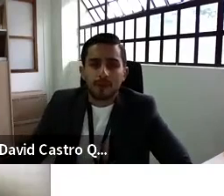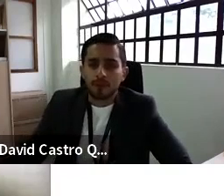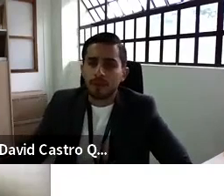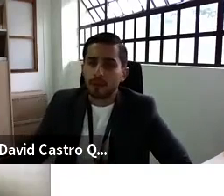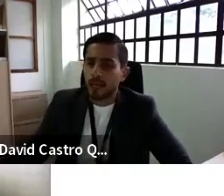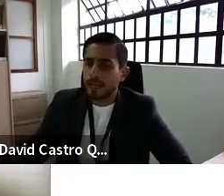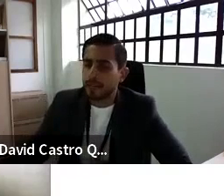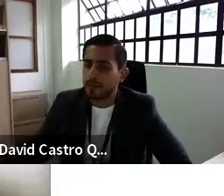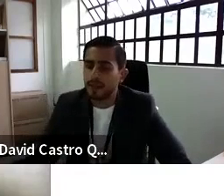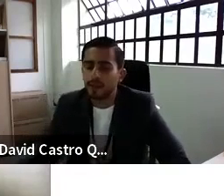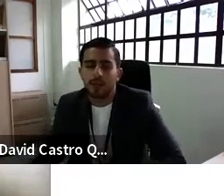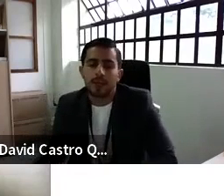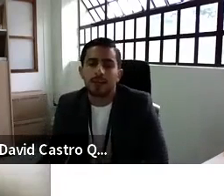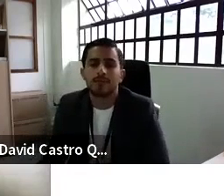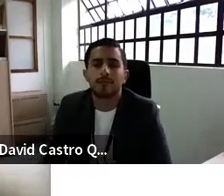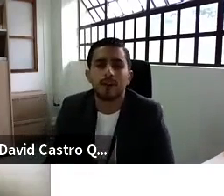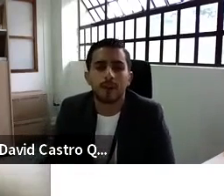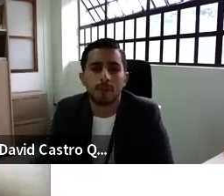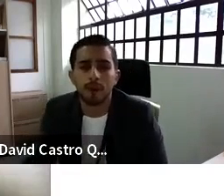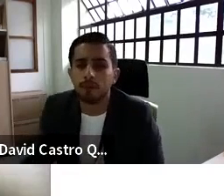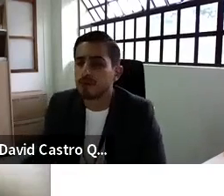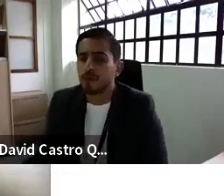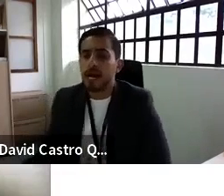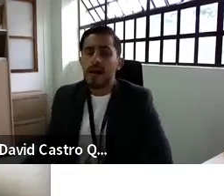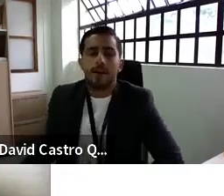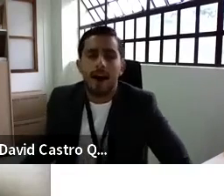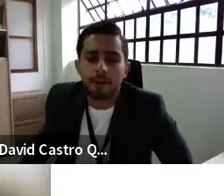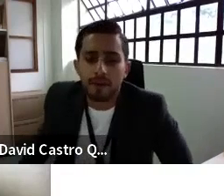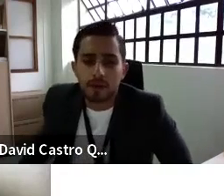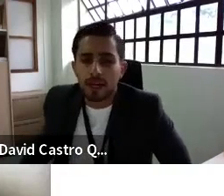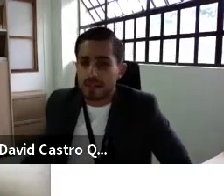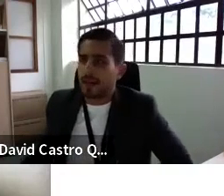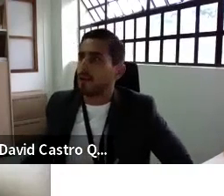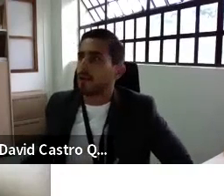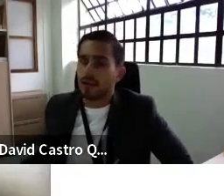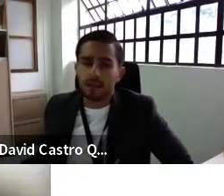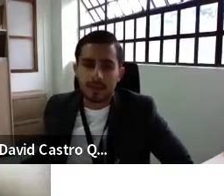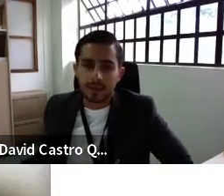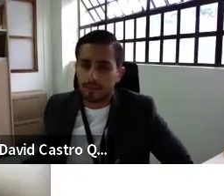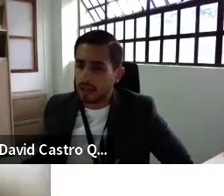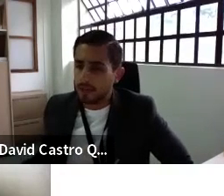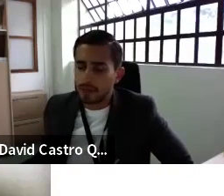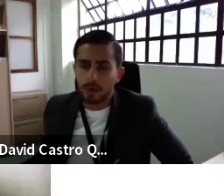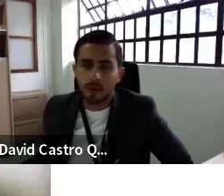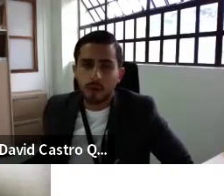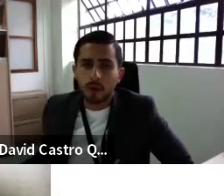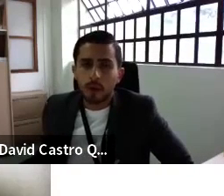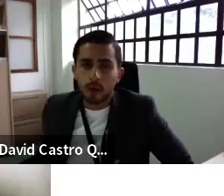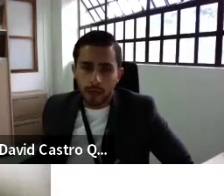bien muy en línea pues de lo que de lo que promueve pues como la afirmación que les acabo de hacer y de ahí pues lo lo